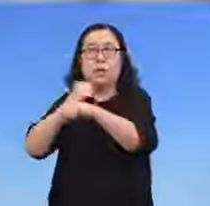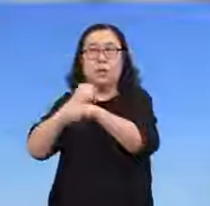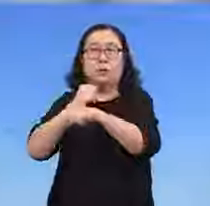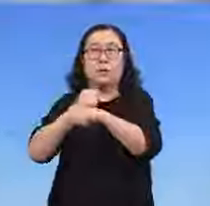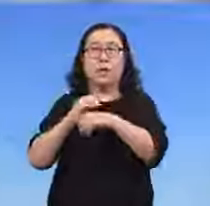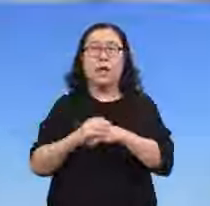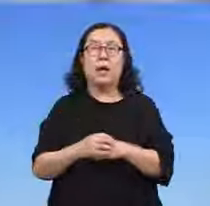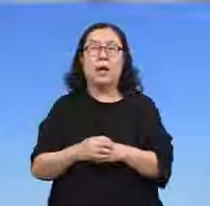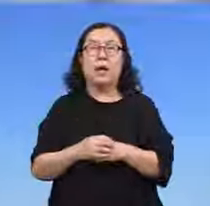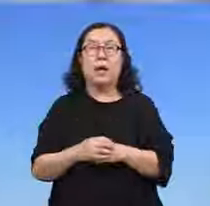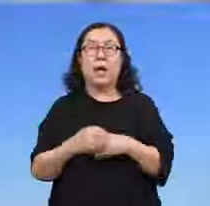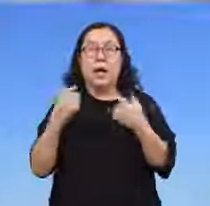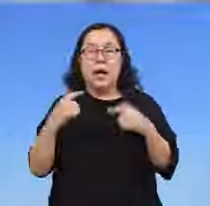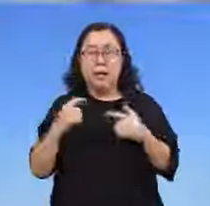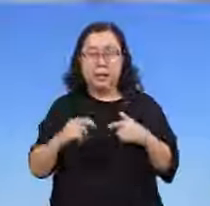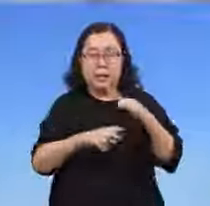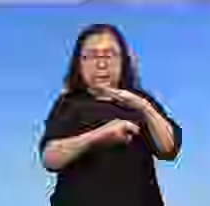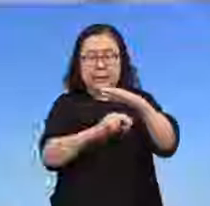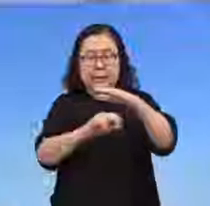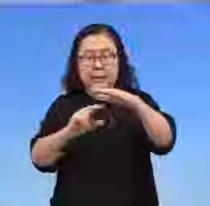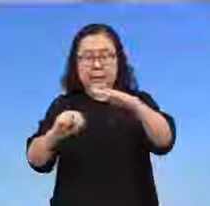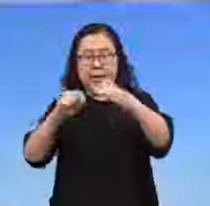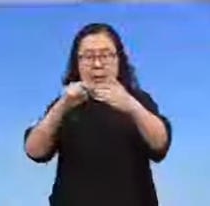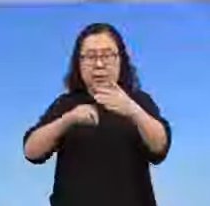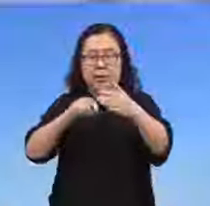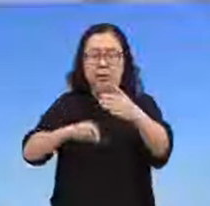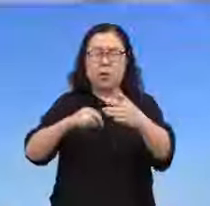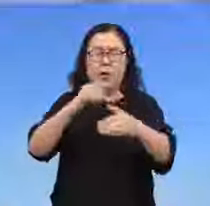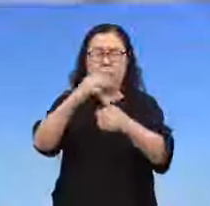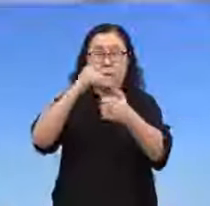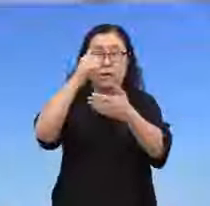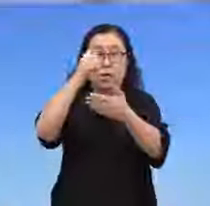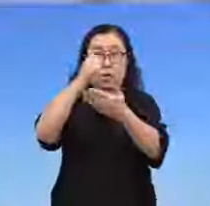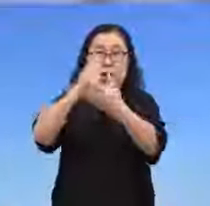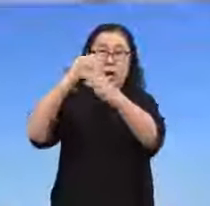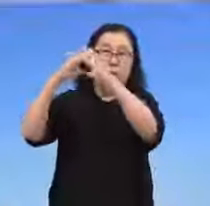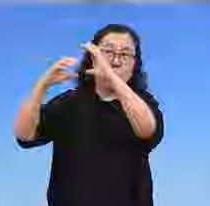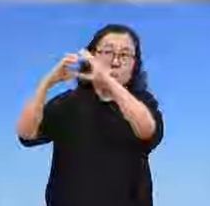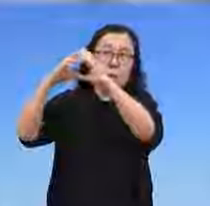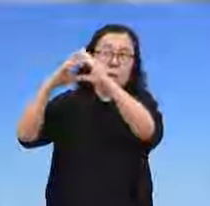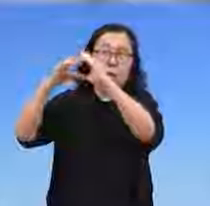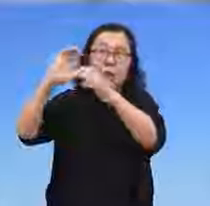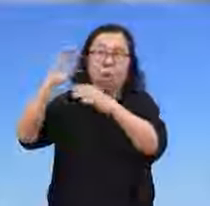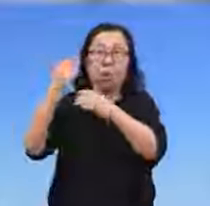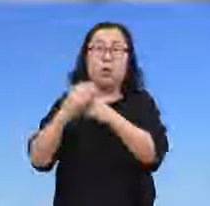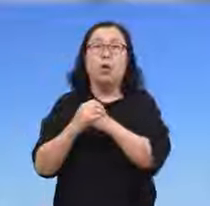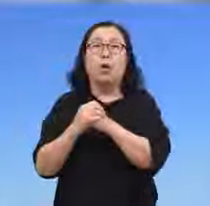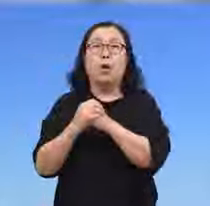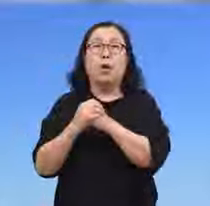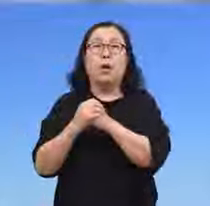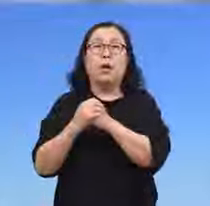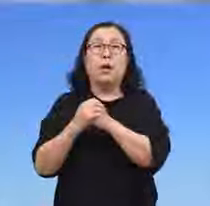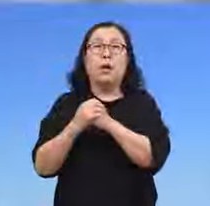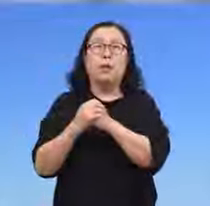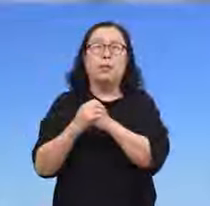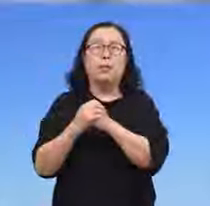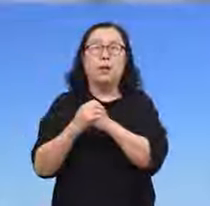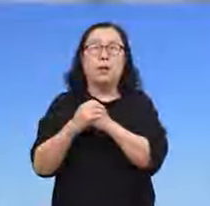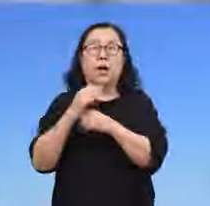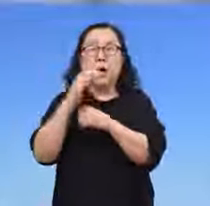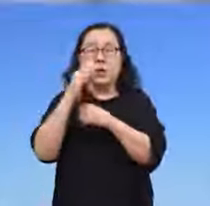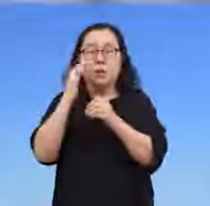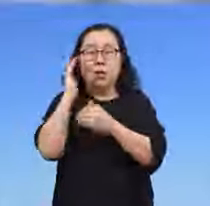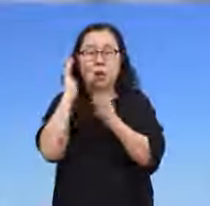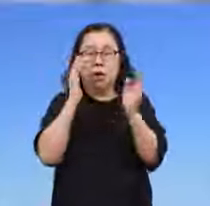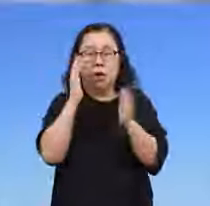있다면 지하철을 타고 가면서도 늘 그 지하철 안에서도 하나님과의 와이파이가 소통이 돼서 그분의 뜻을 구할 수 있는 거거든요.